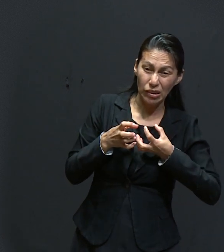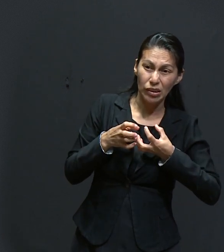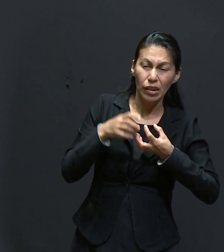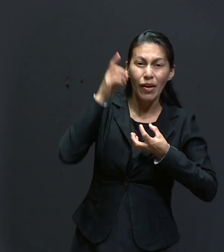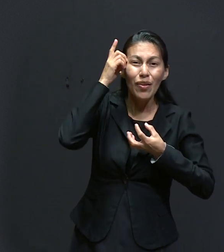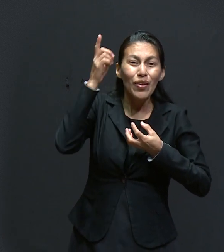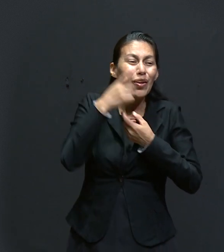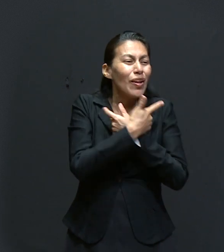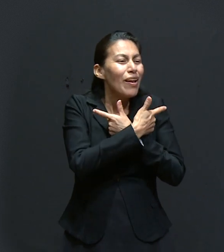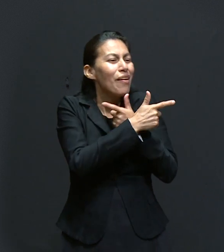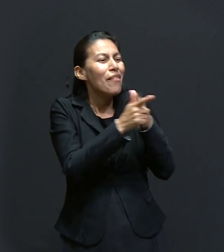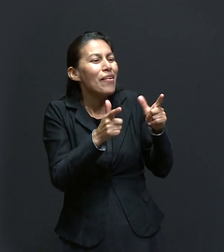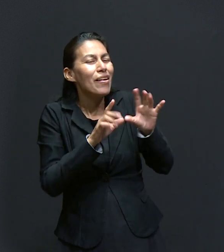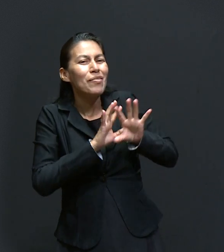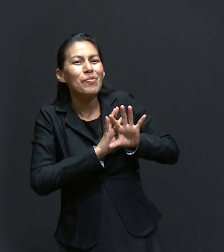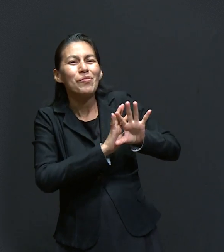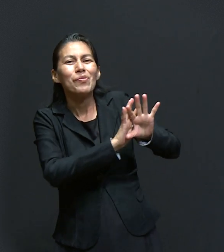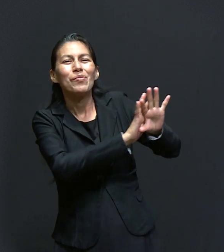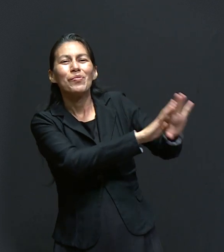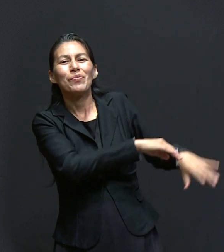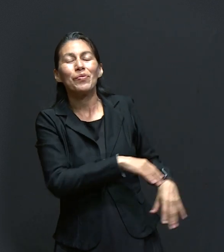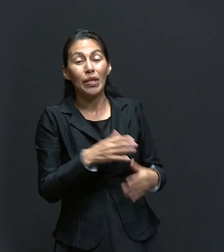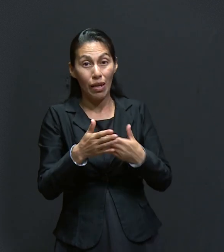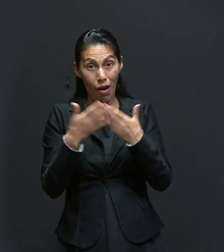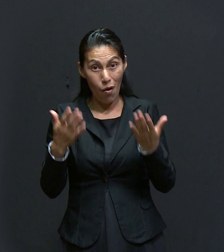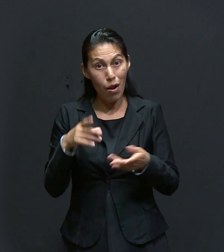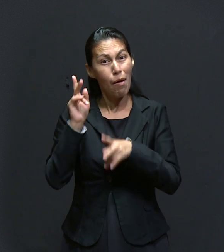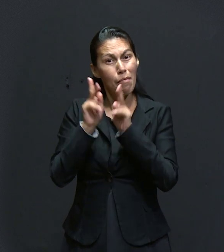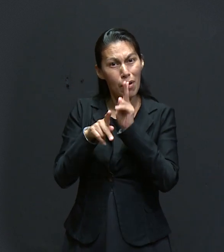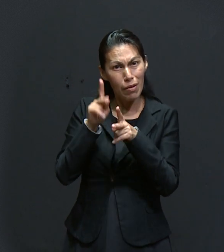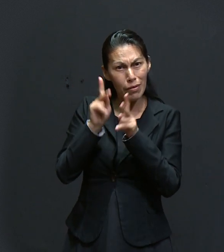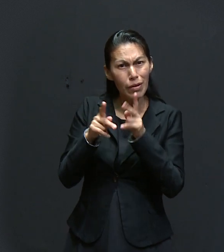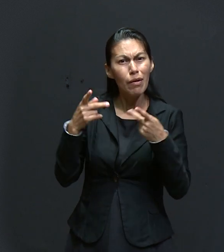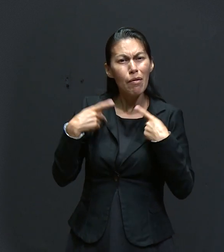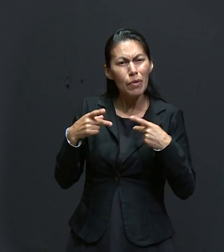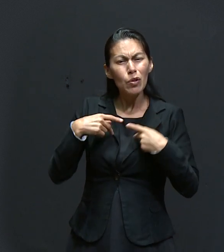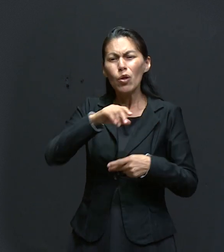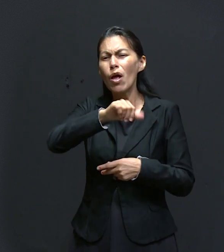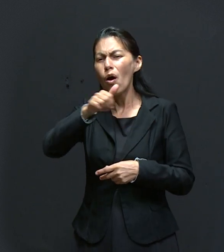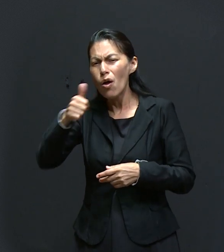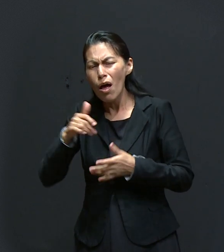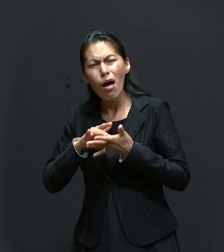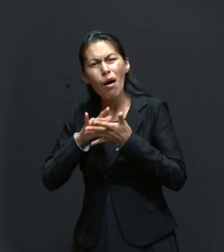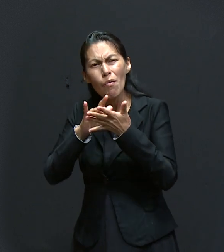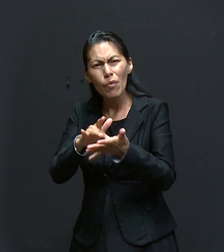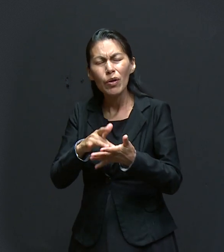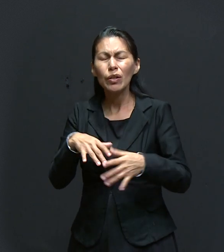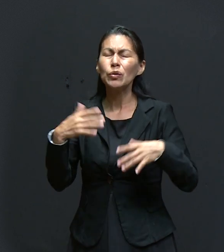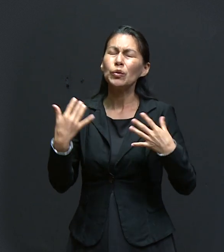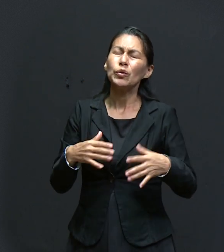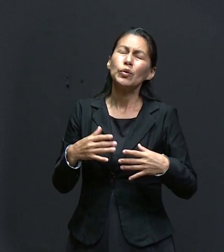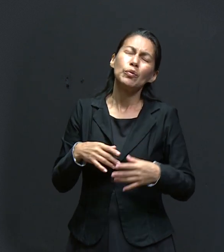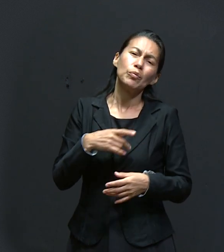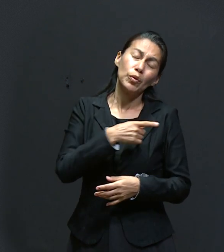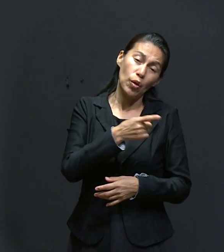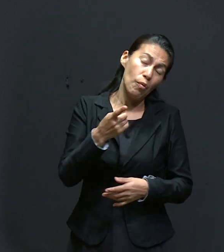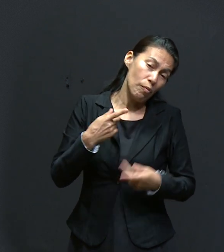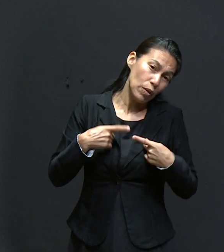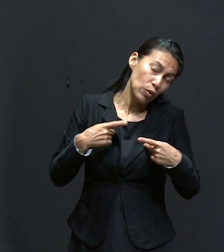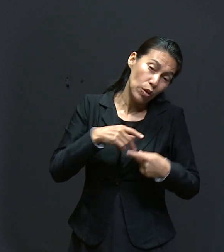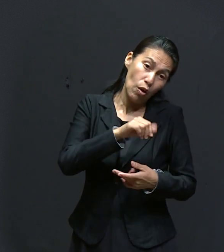y ahora comparte esas experiencias para ayudar a otras familias que tienen jóvenes